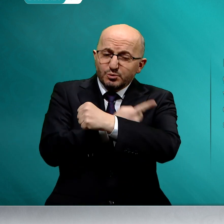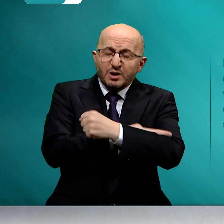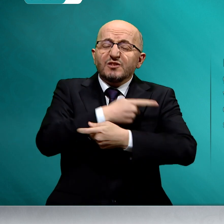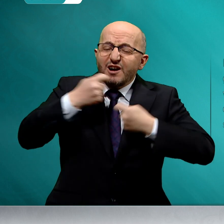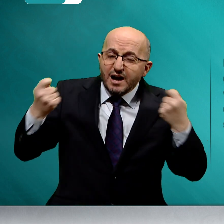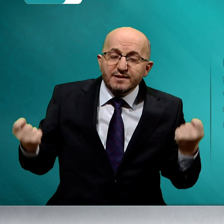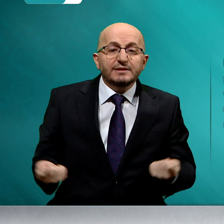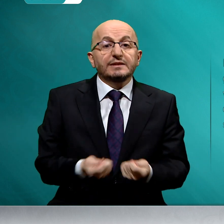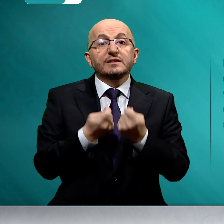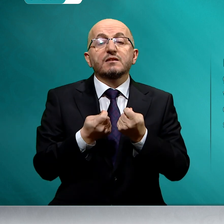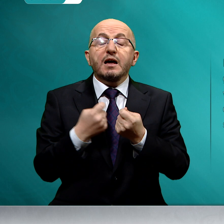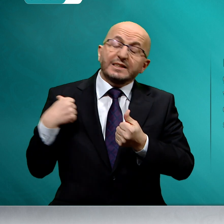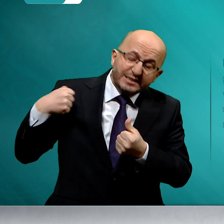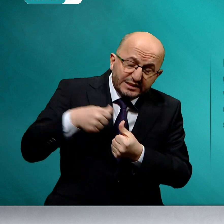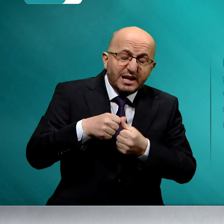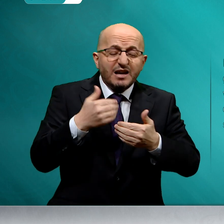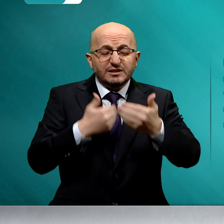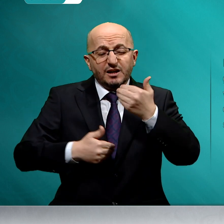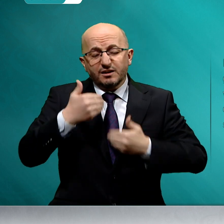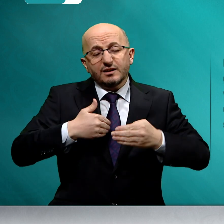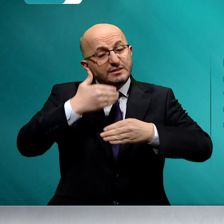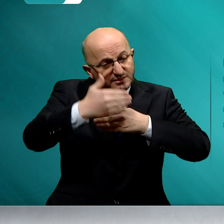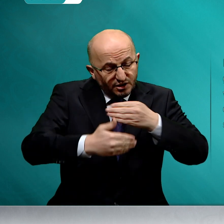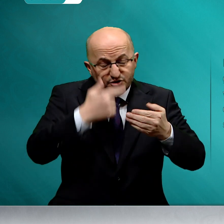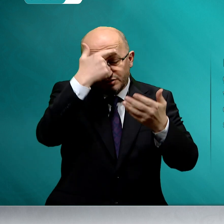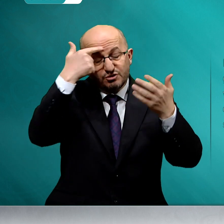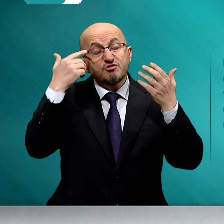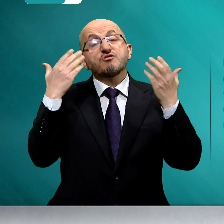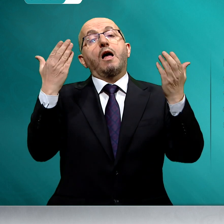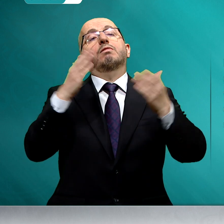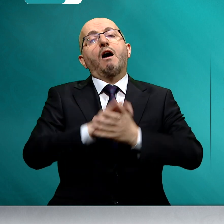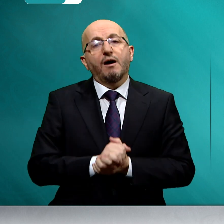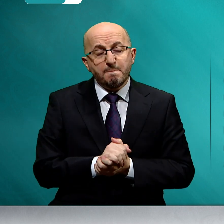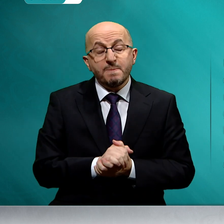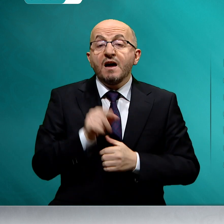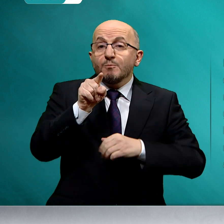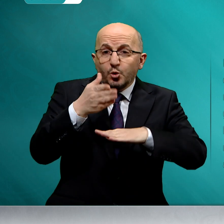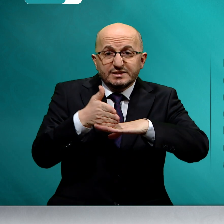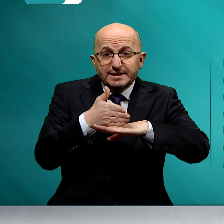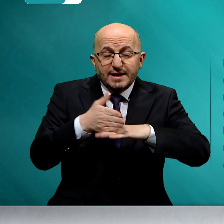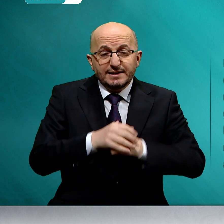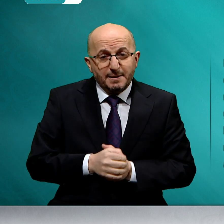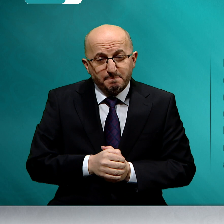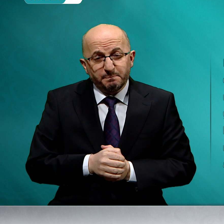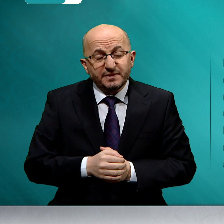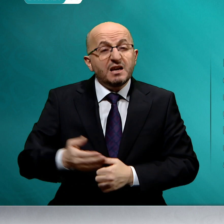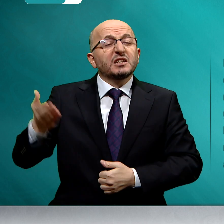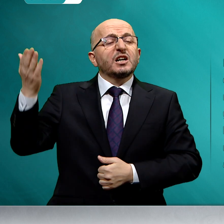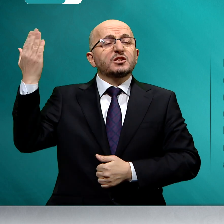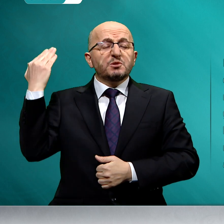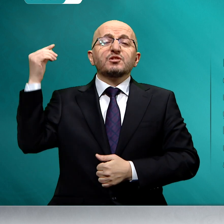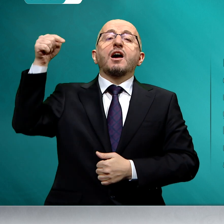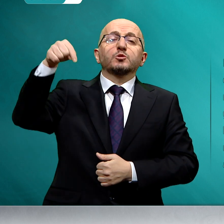ve gayretiyle yine yaralarını saracaktır inşallah. Bu vesileyle